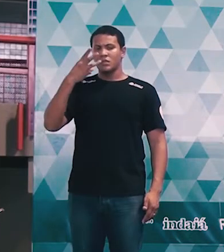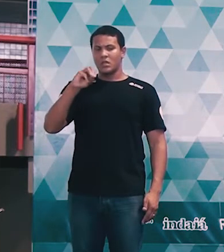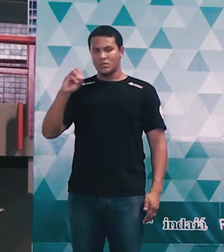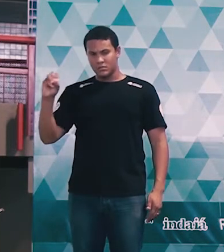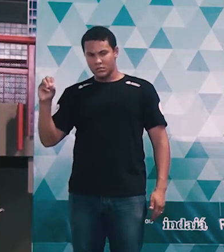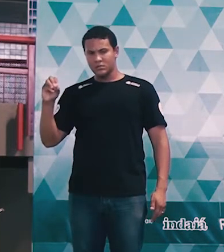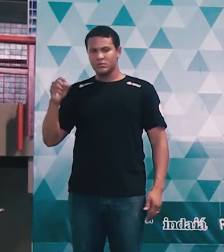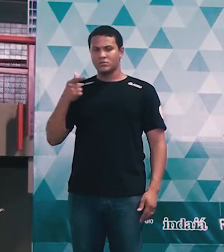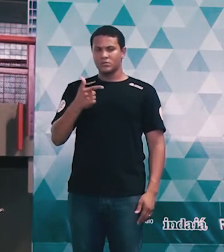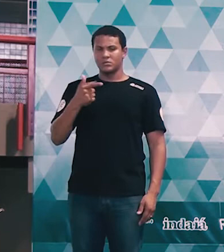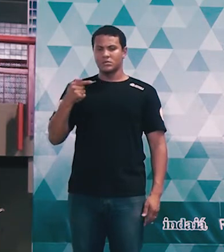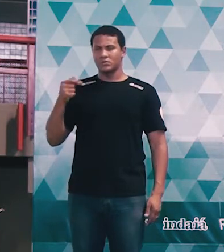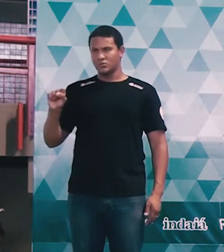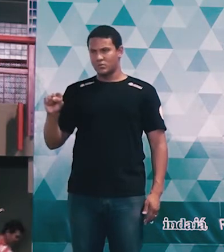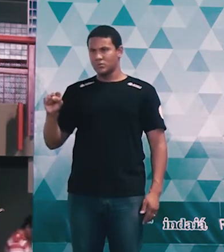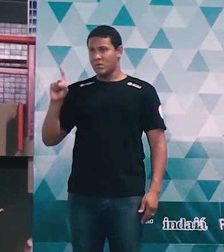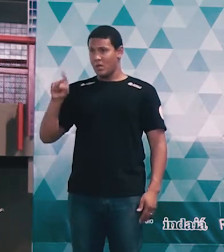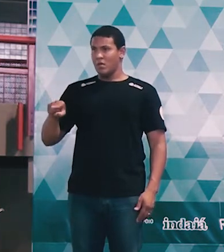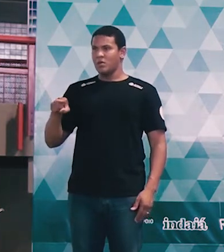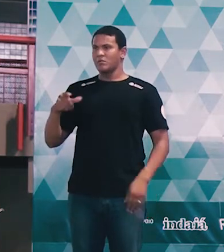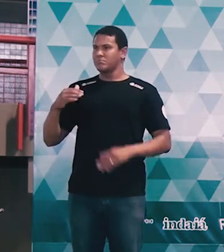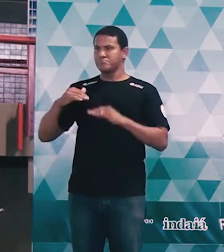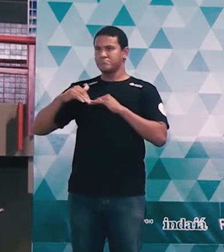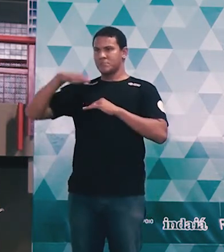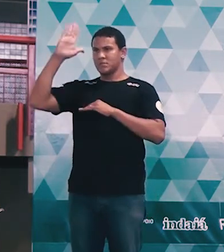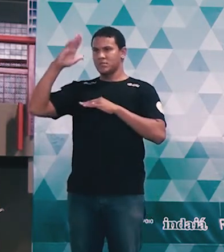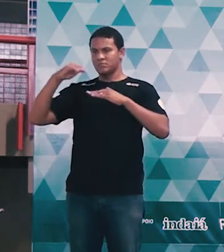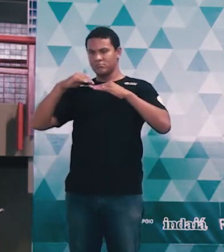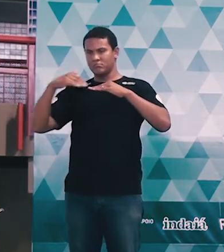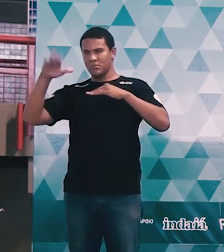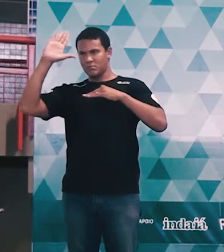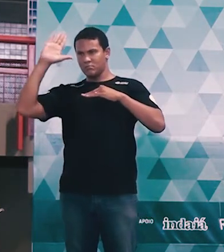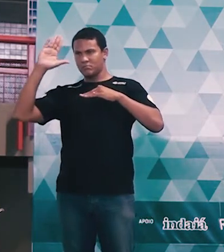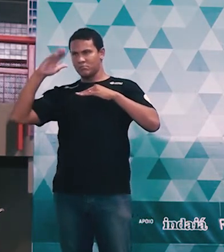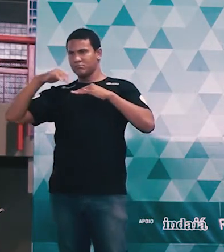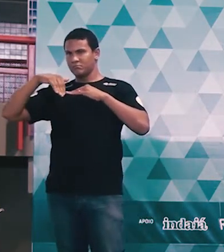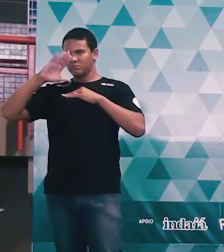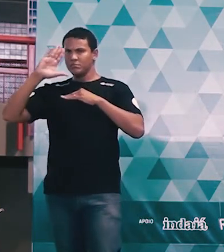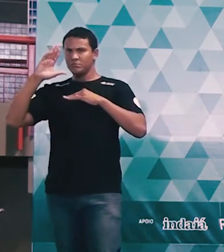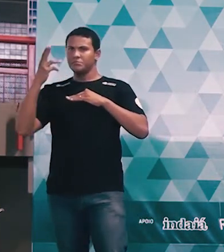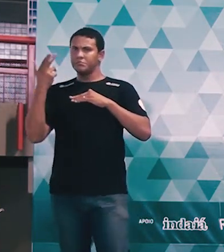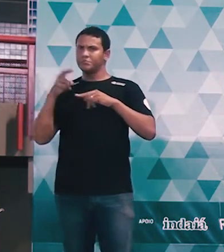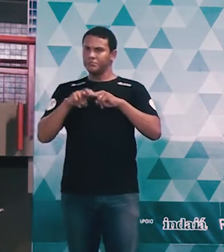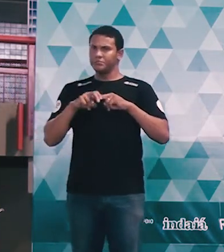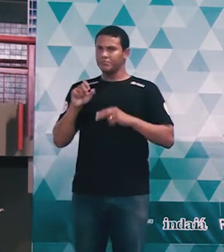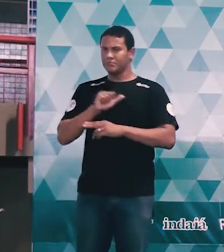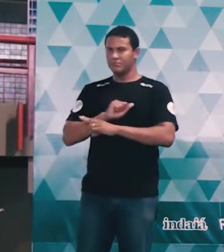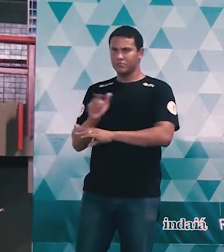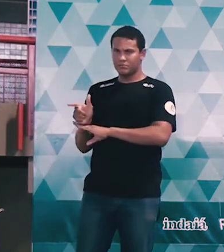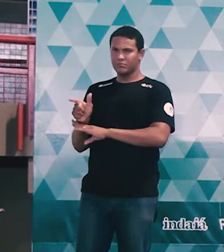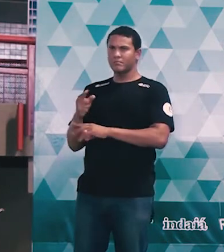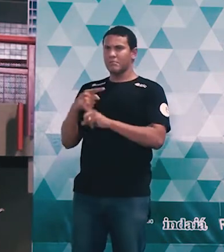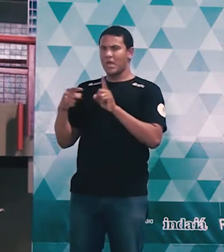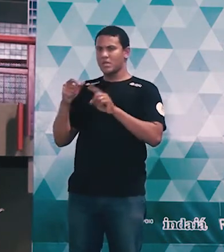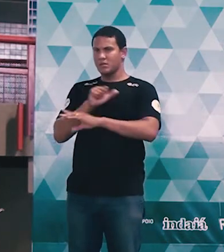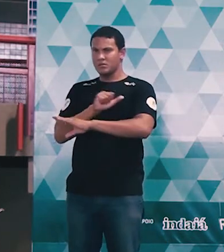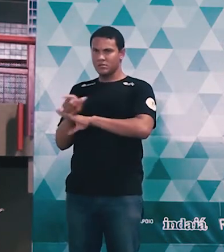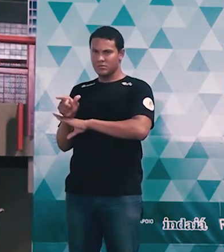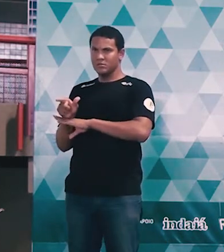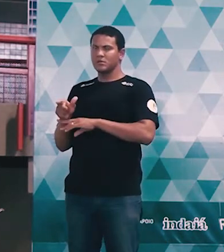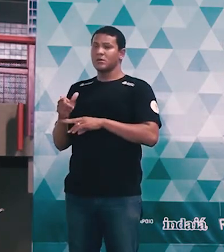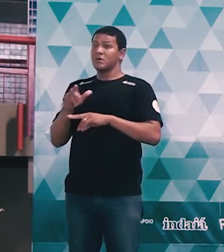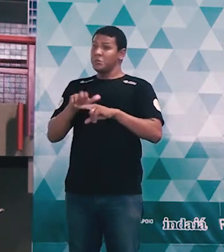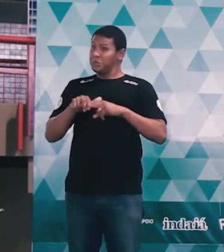essas quantidades estão acima da média, que é 229. Então, vejam só, são 5